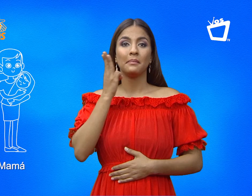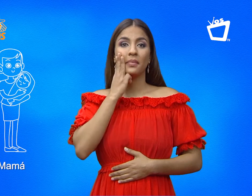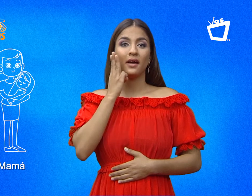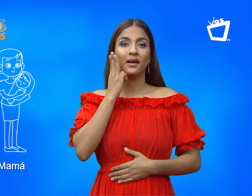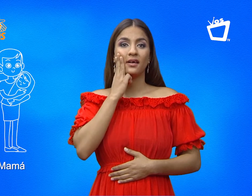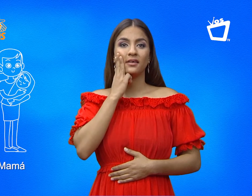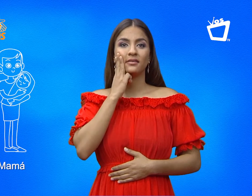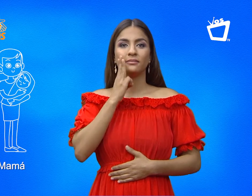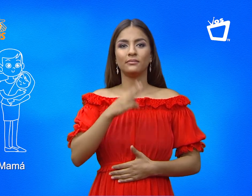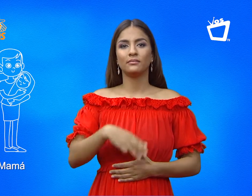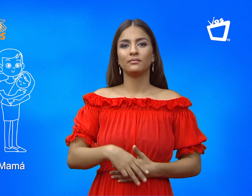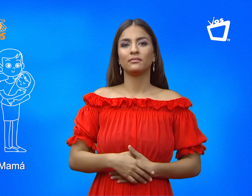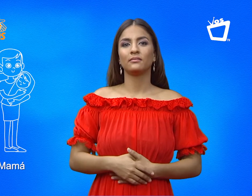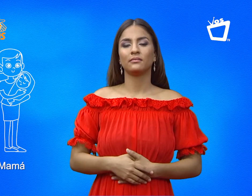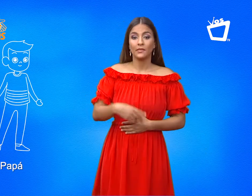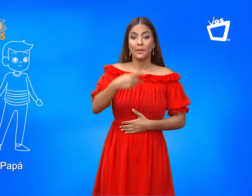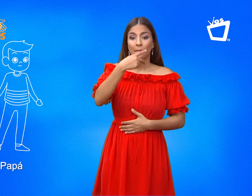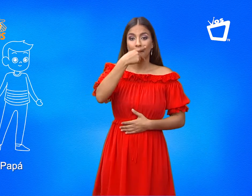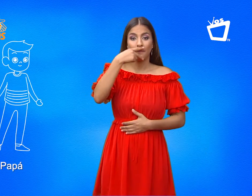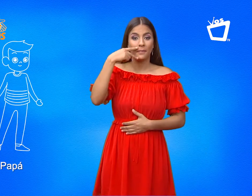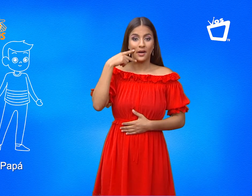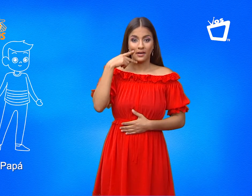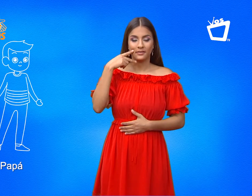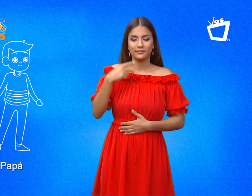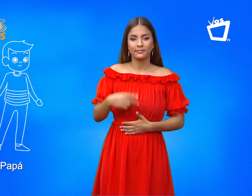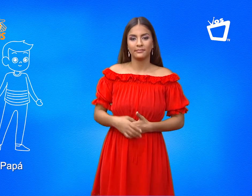mama papá